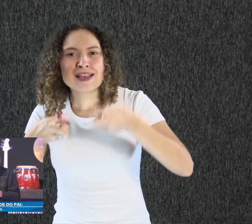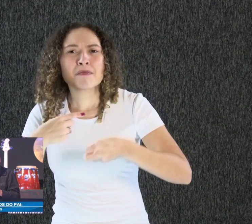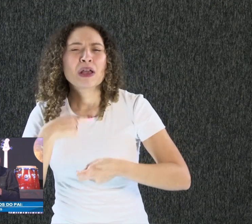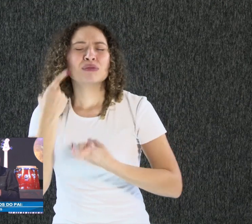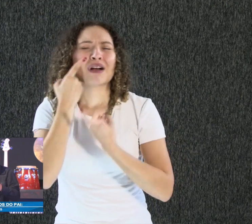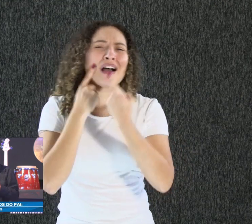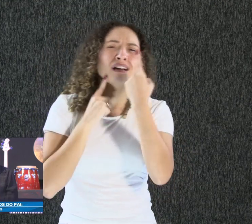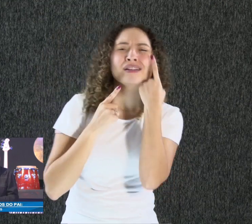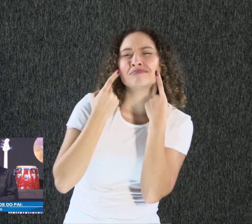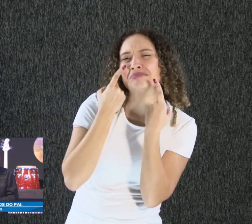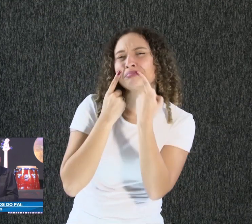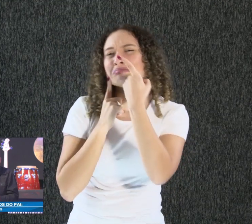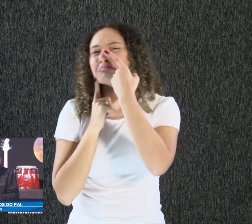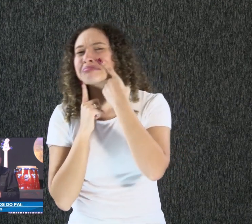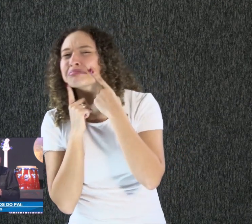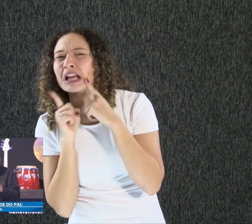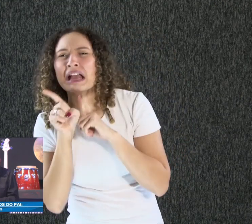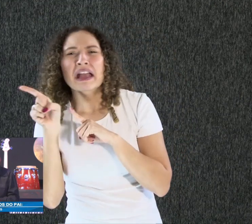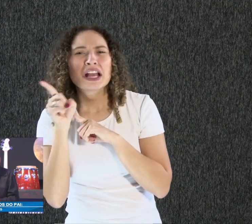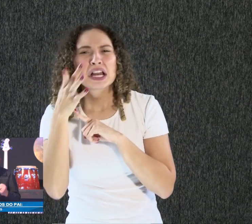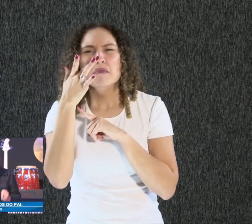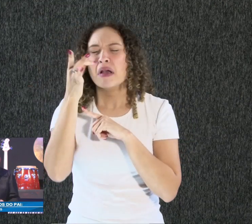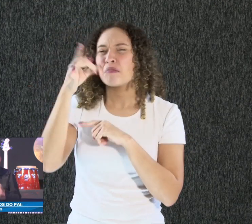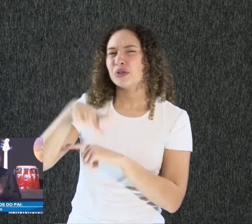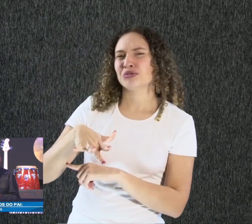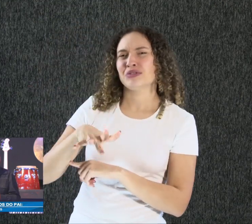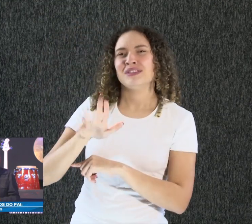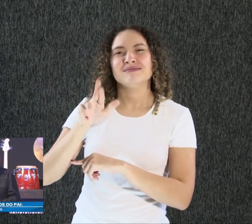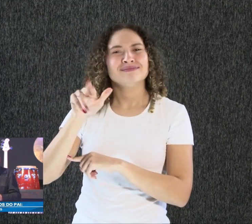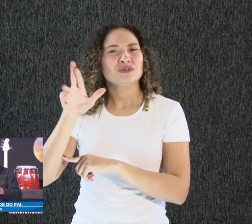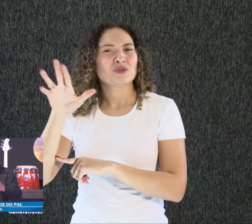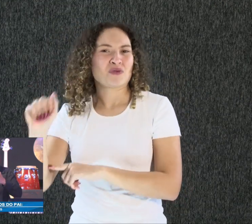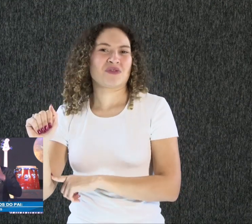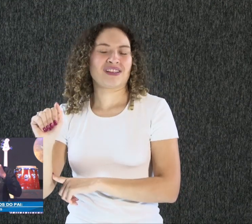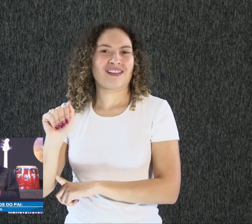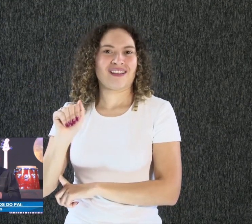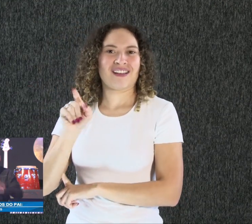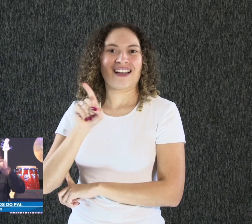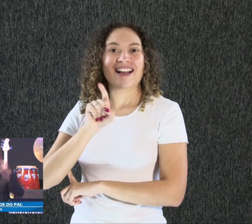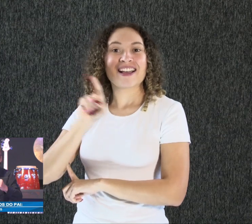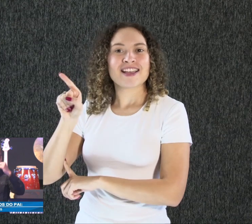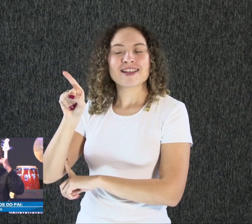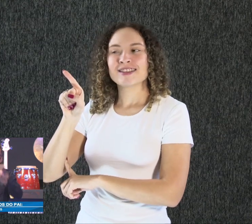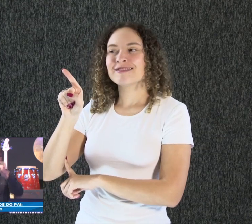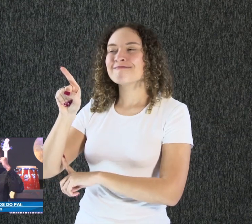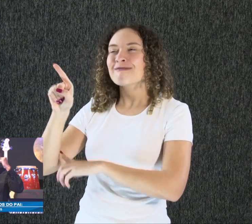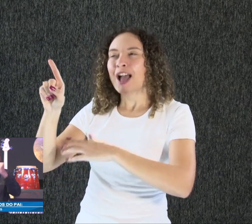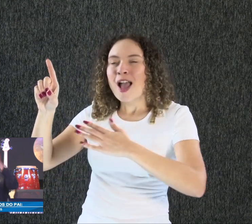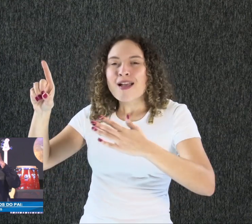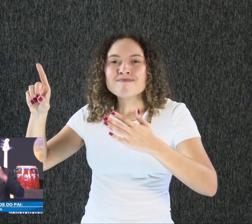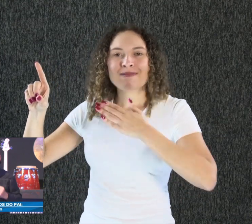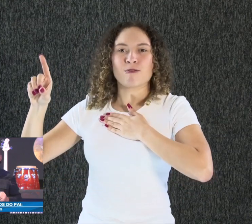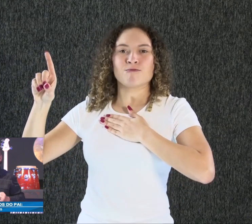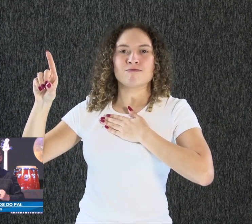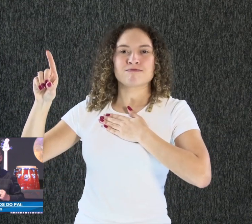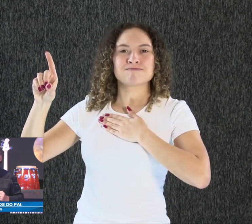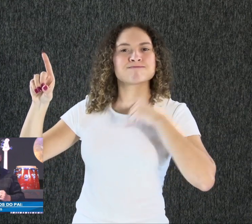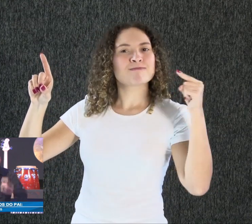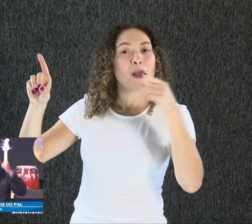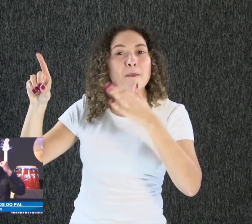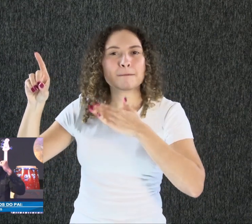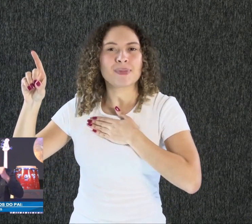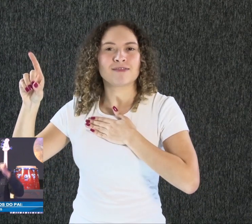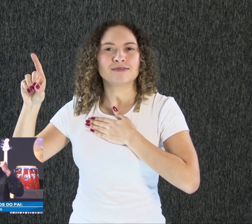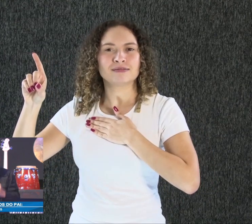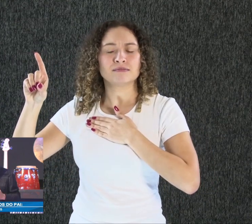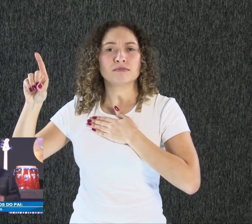Ele ouve o meu choro, Ele não me deixa, como nós cantamos hoje, Ele não me abandona. Esse Deus é meu,